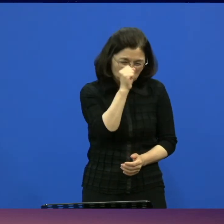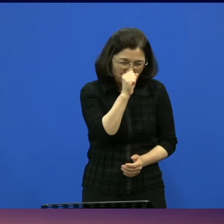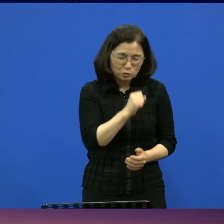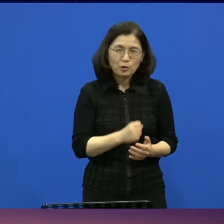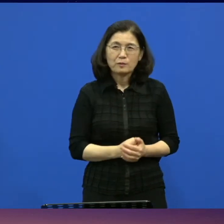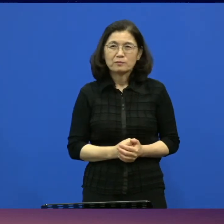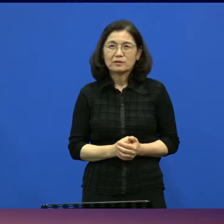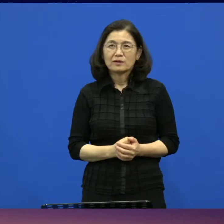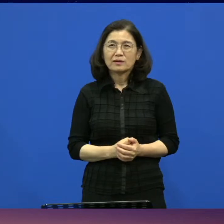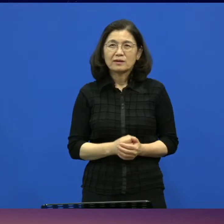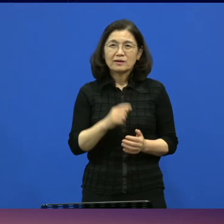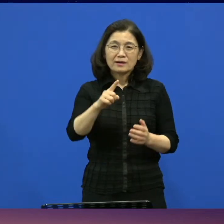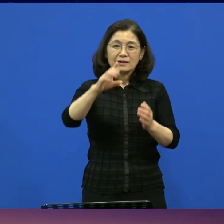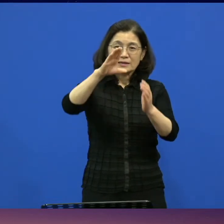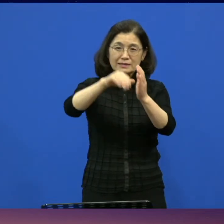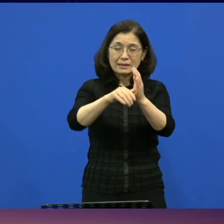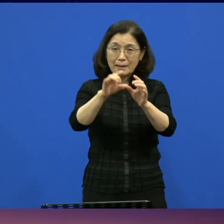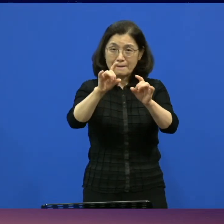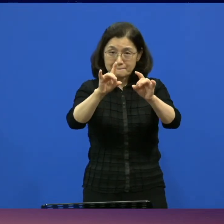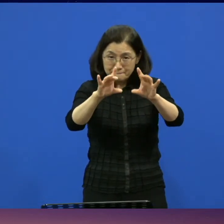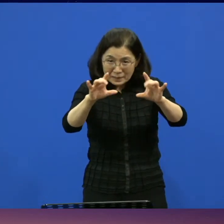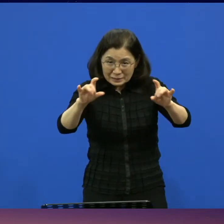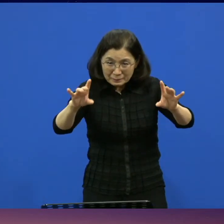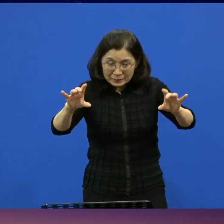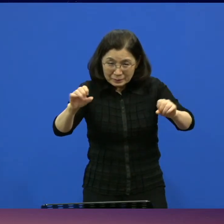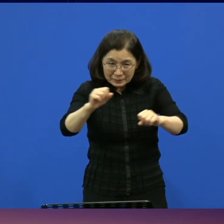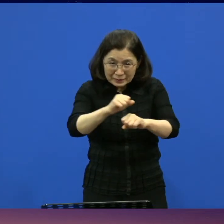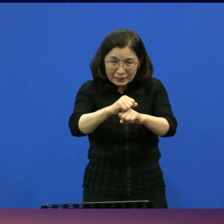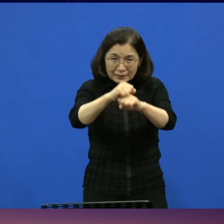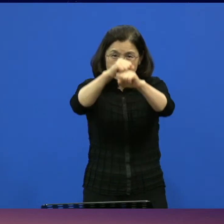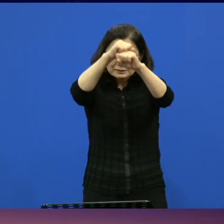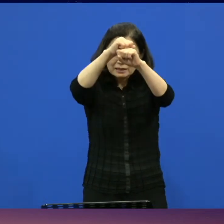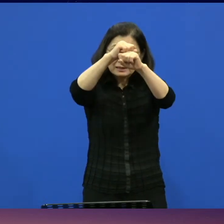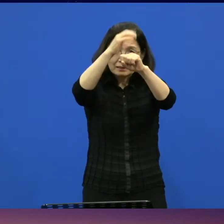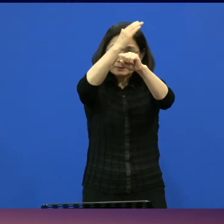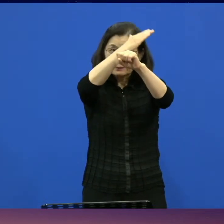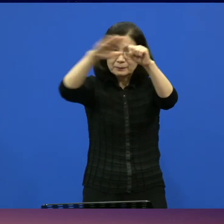근데 여러분, 그때마다 허물어뜨리셔야 돼요.